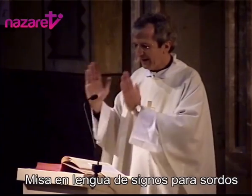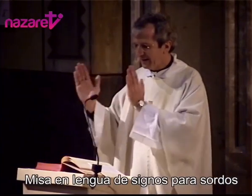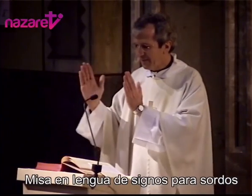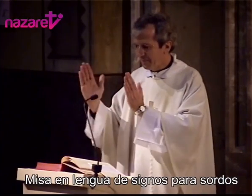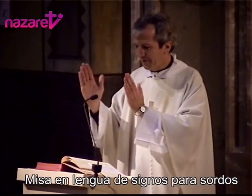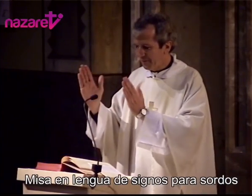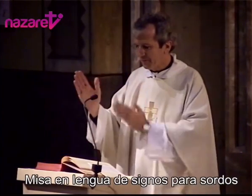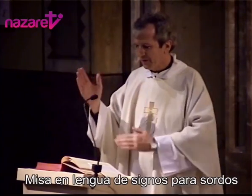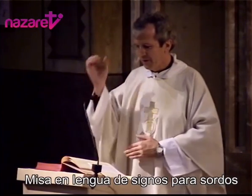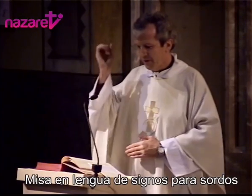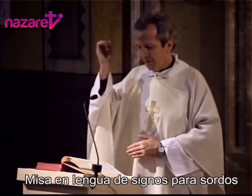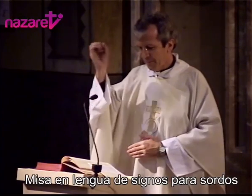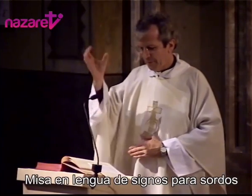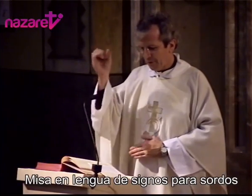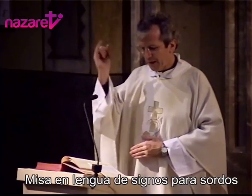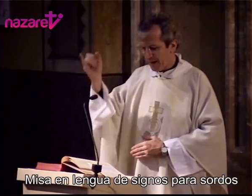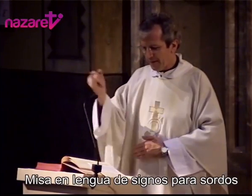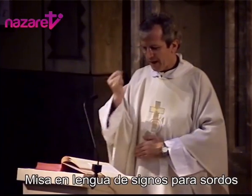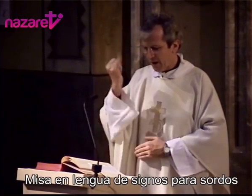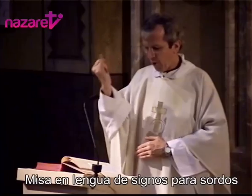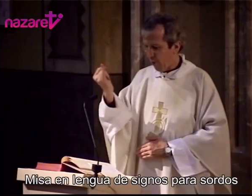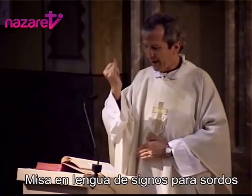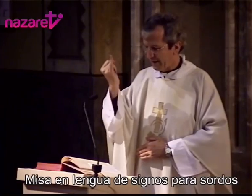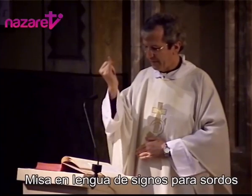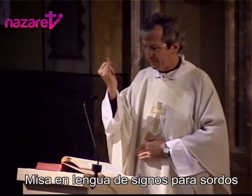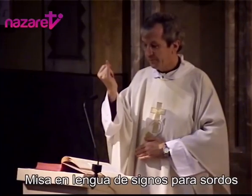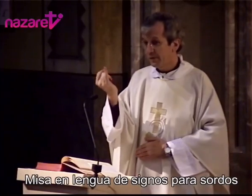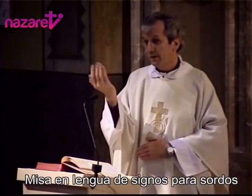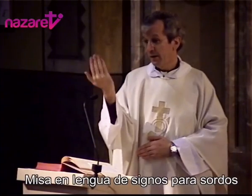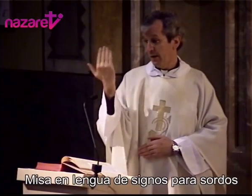En aquel tiempo proclamaba Juan: